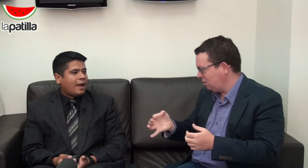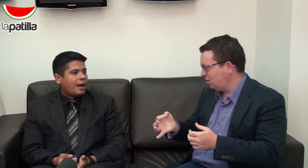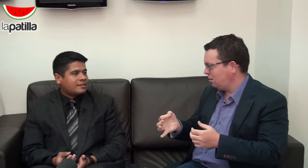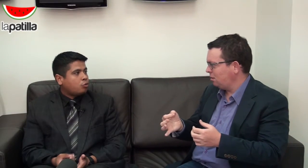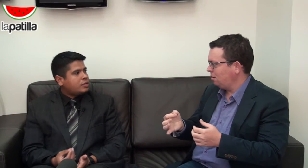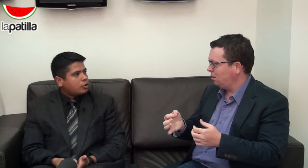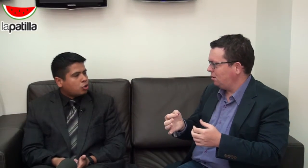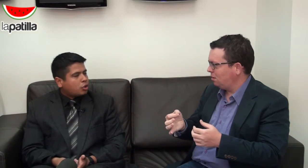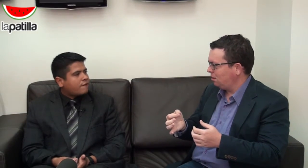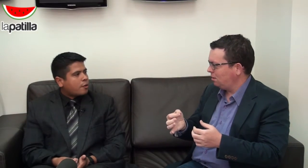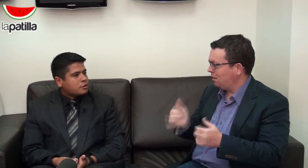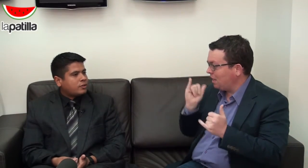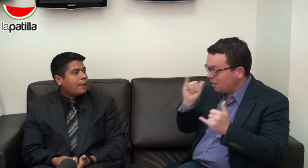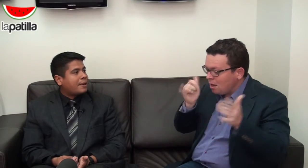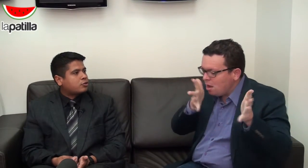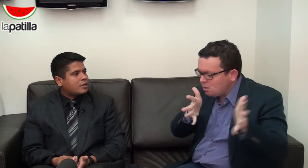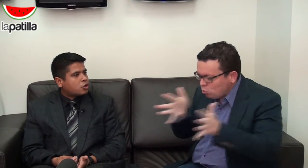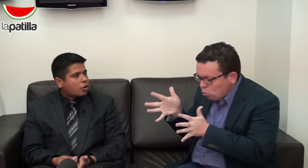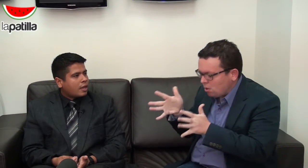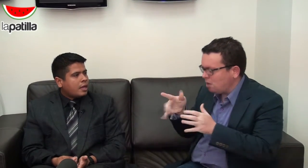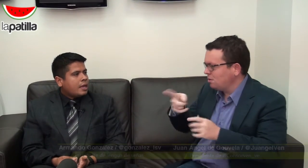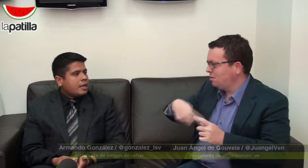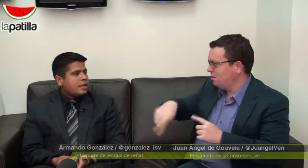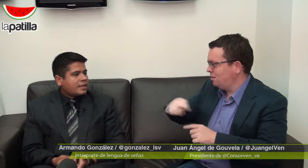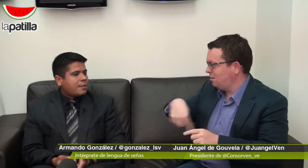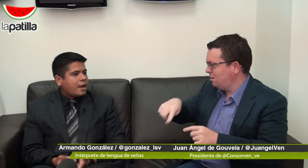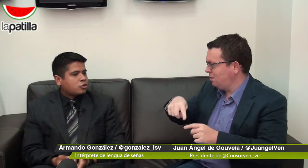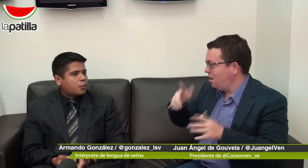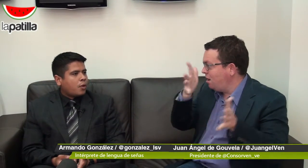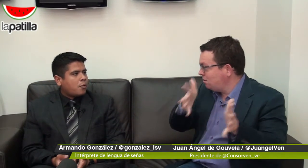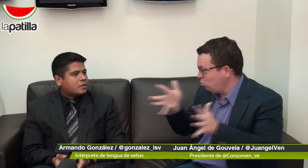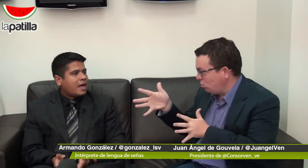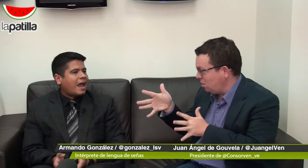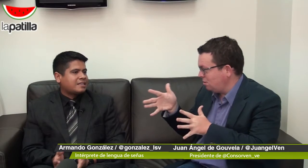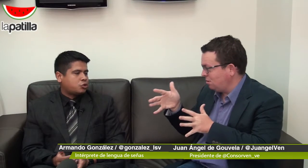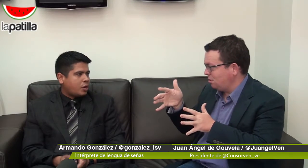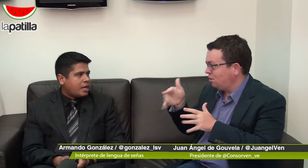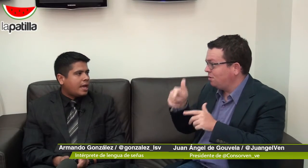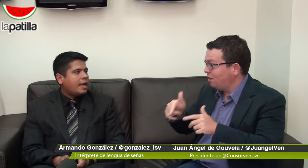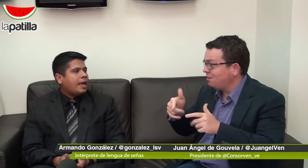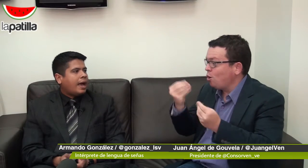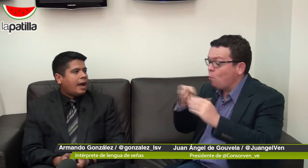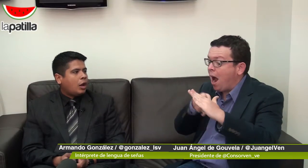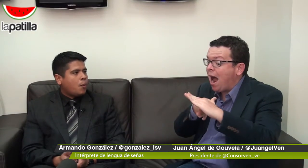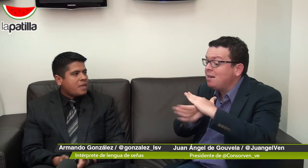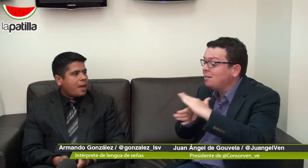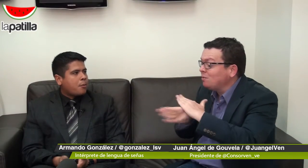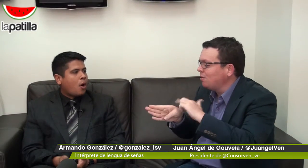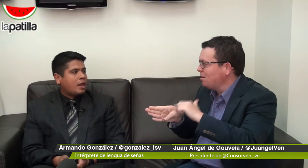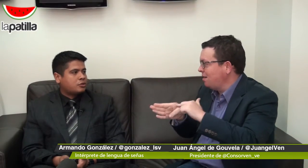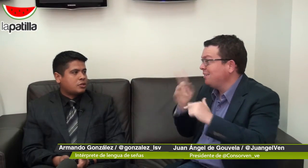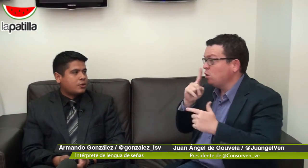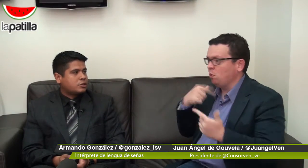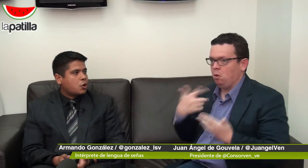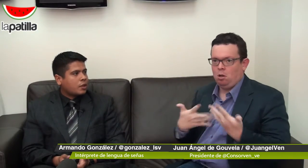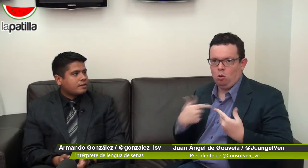hacer un diagnóstico y formación de las personas sordas y de esta manera nosotros podemos dar asesoría a los miembros, a las asociaciones sordas